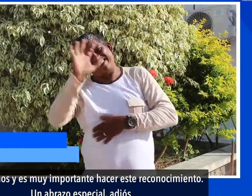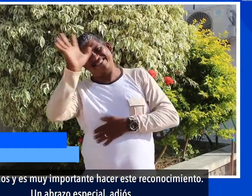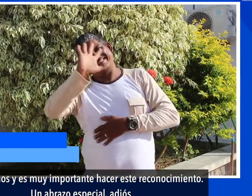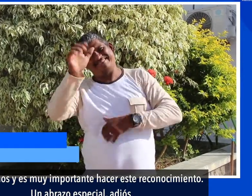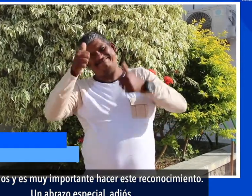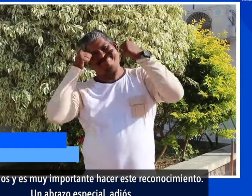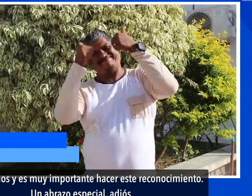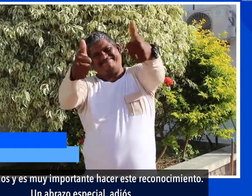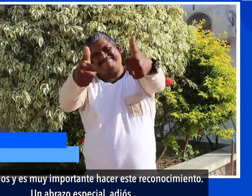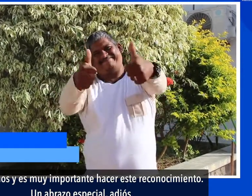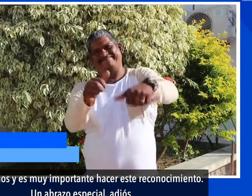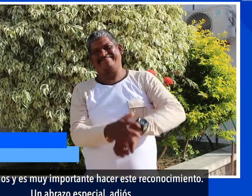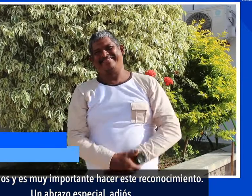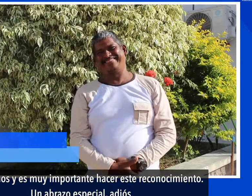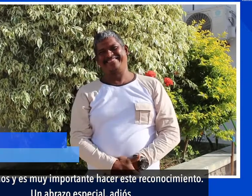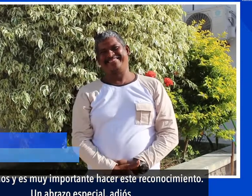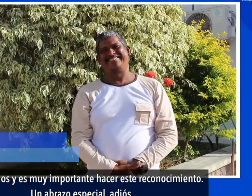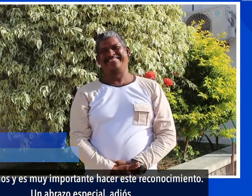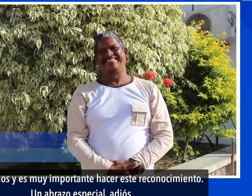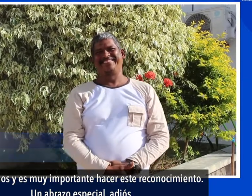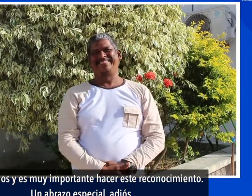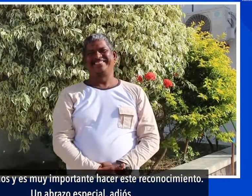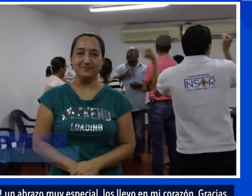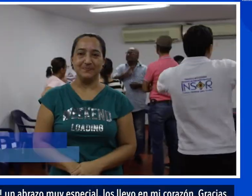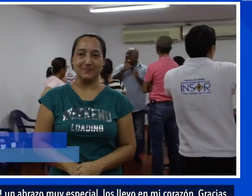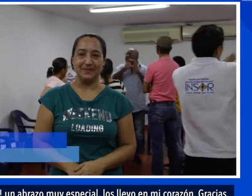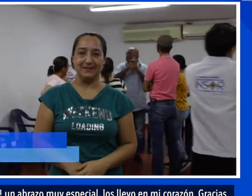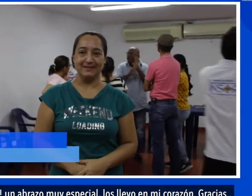especial. Adiós.